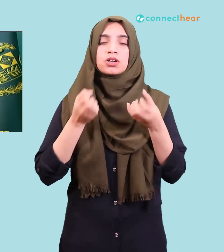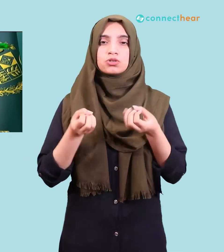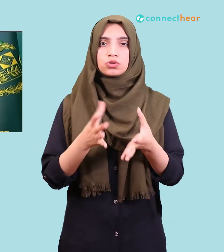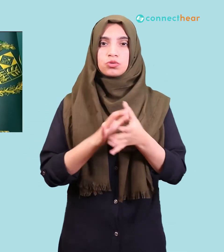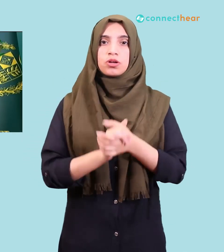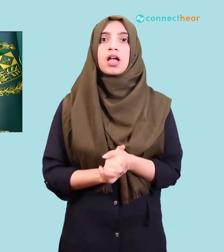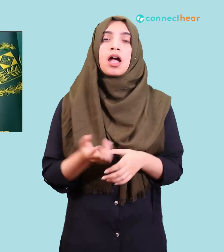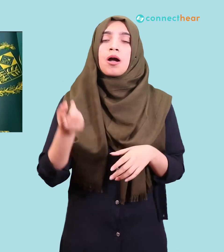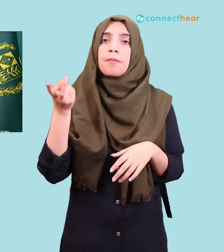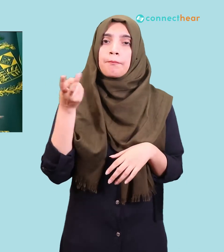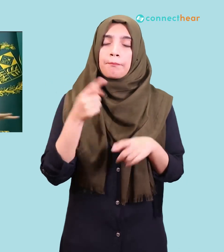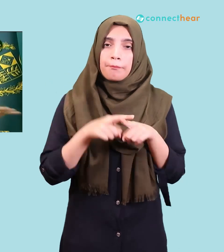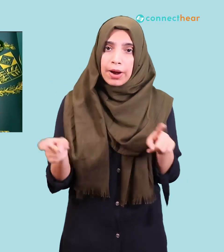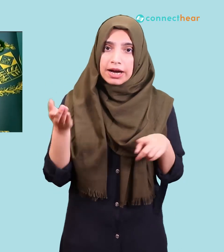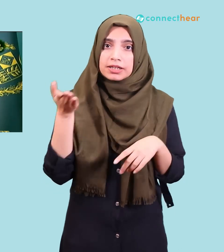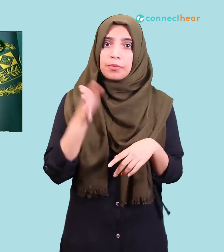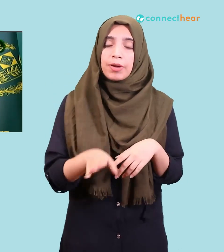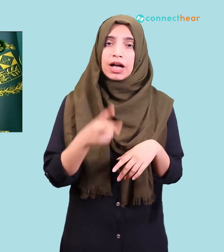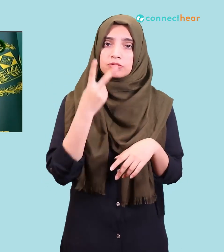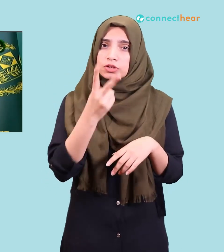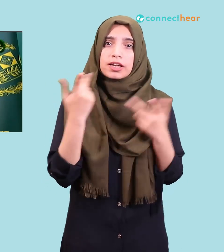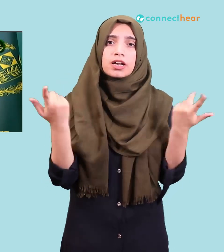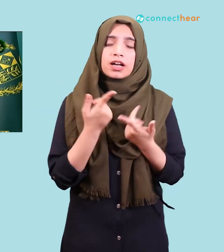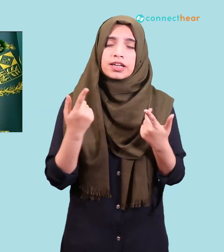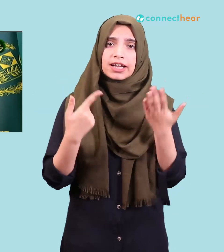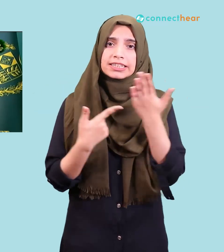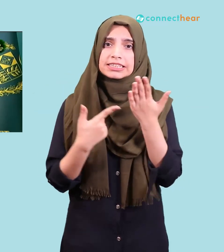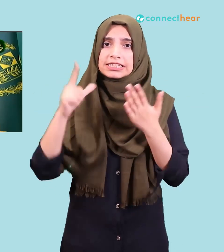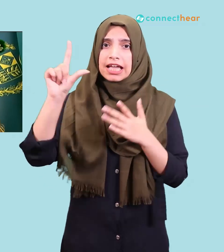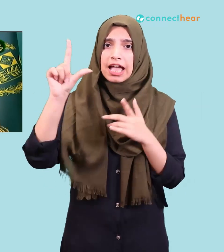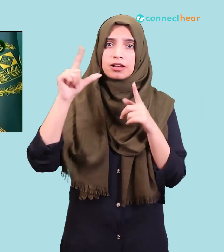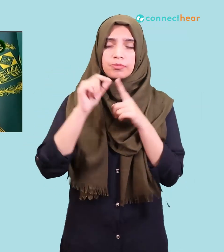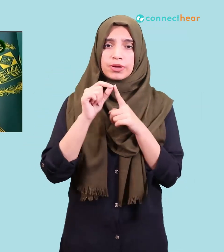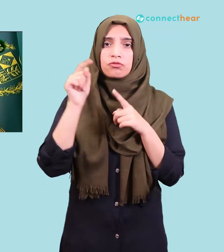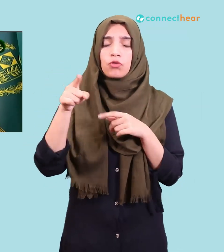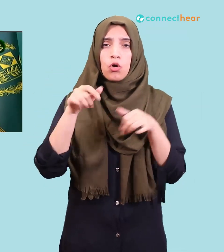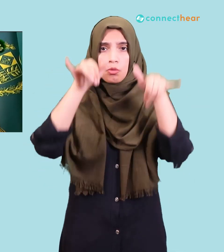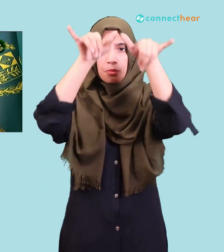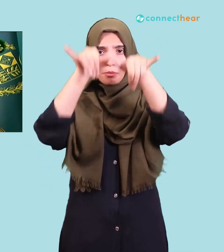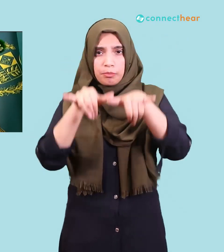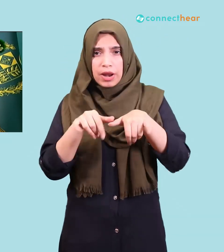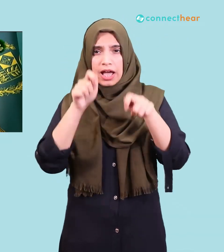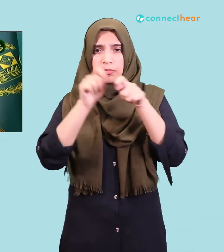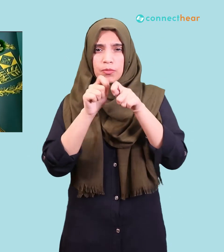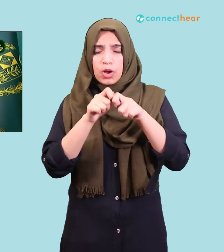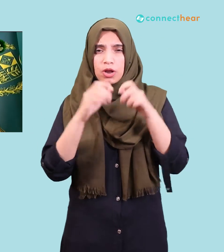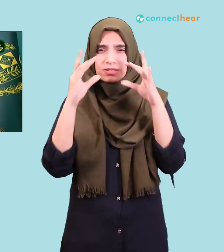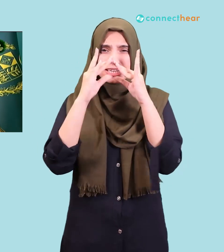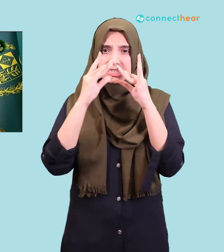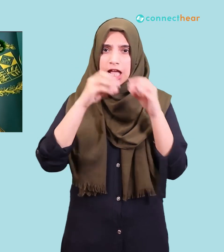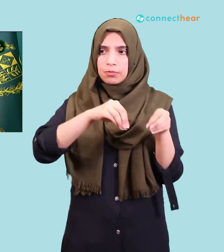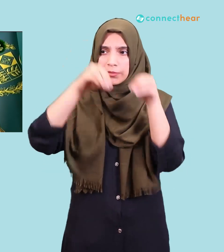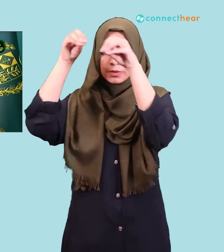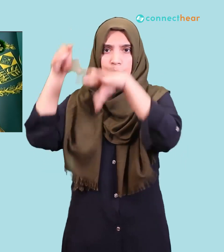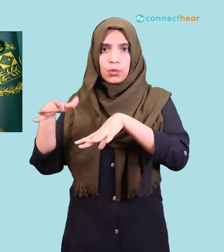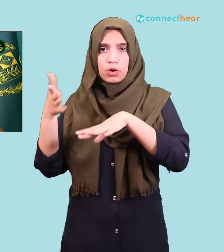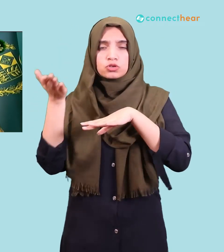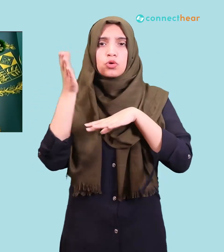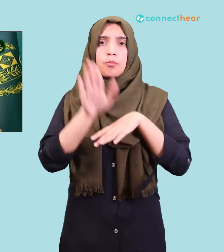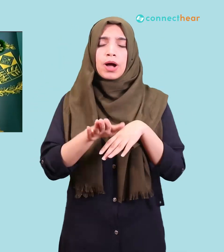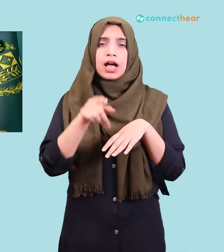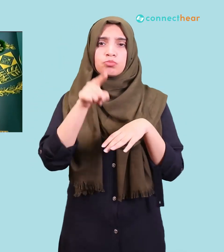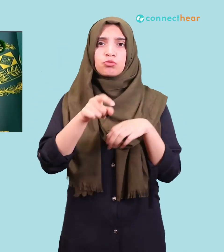ان کی موبلائزیشن نیچے ہو رہی ہے, ان کی تیاریاں ہو رہی ہیں اسلام آباد آنے کے لیے. ایک طرف مذاکرات چل رہے ہیں, ایک طرف اسلام آباد آنے کی تیاریاں